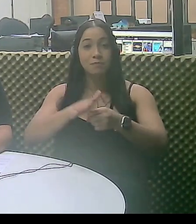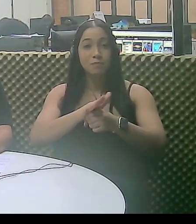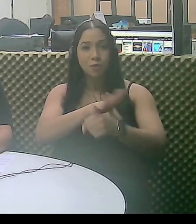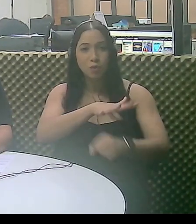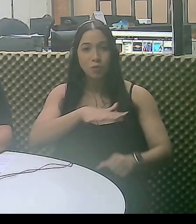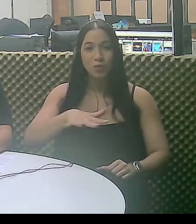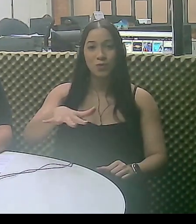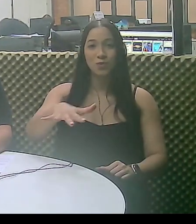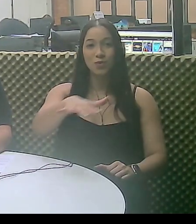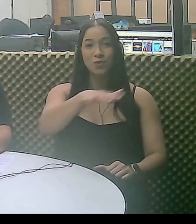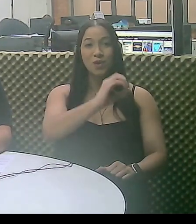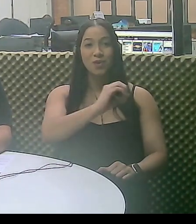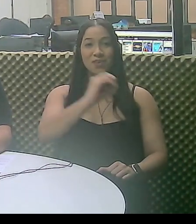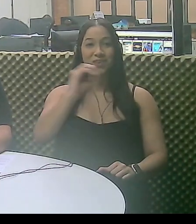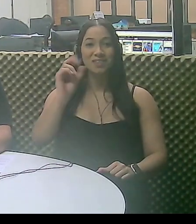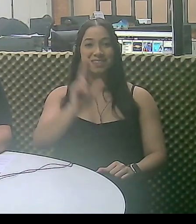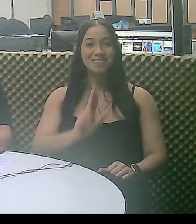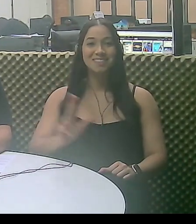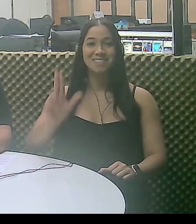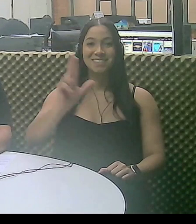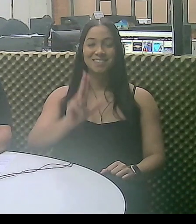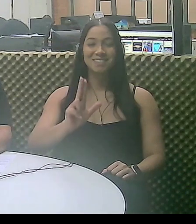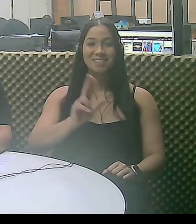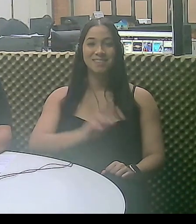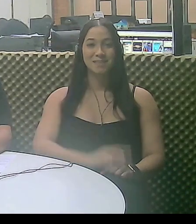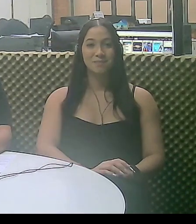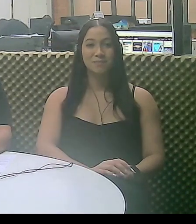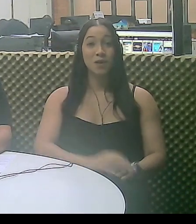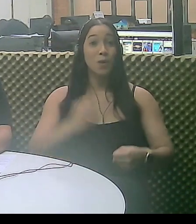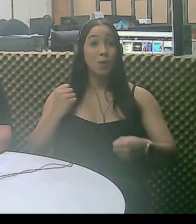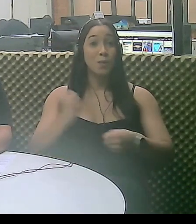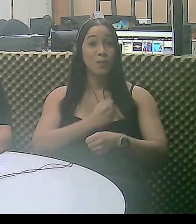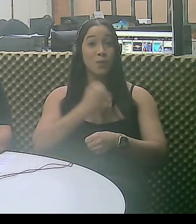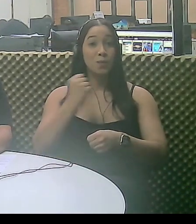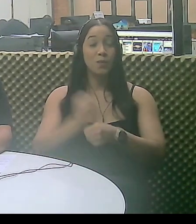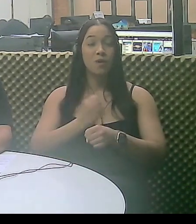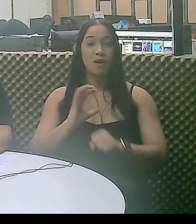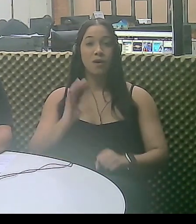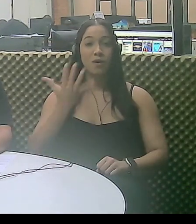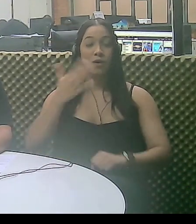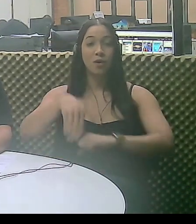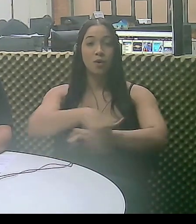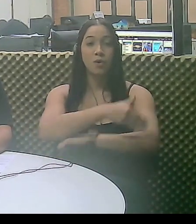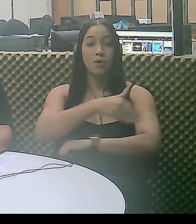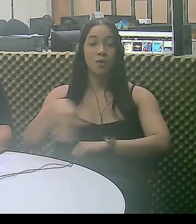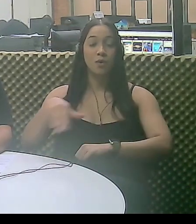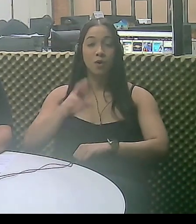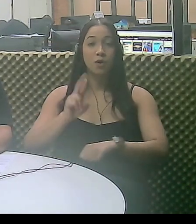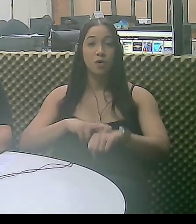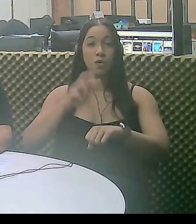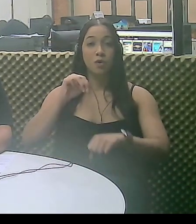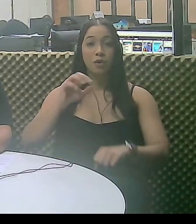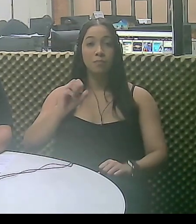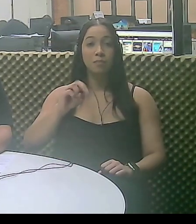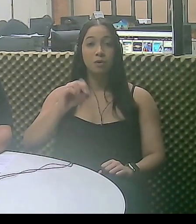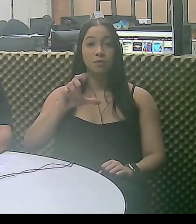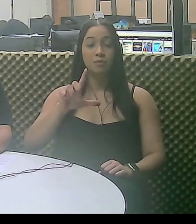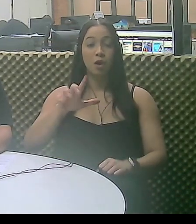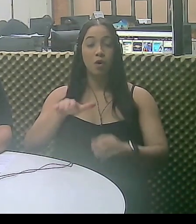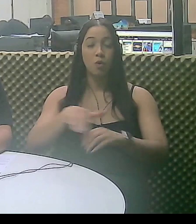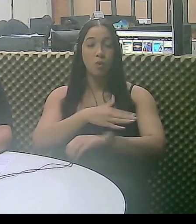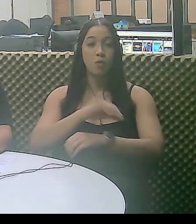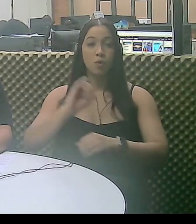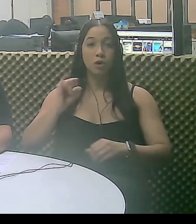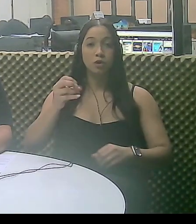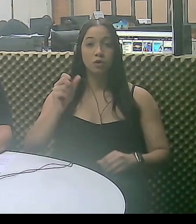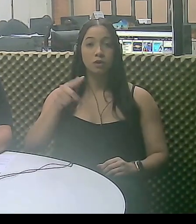de toda a região oeste de Uberlândia. A obra acontece na Avenida Dr. Manuel Teixeira de Souza, entre as ruas